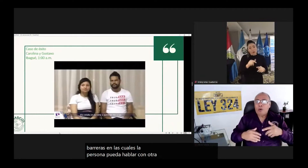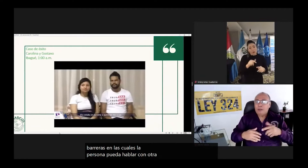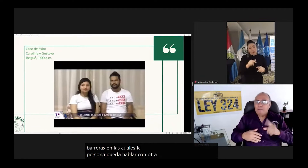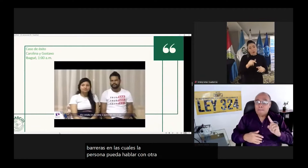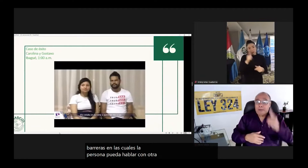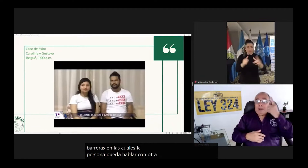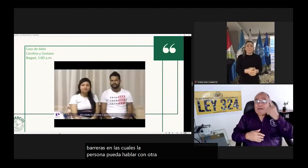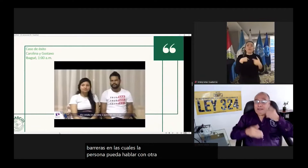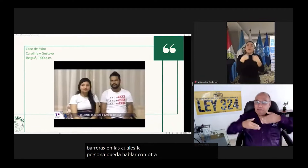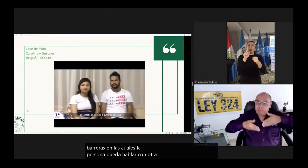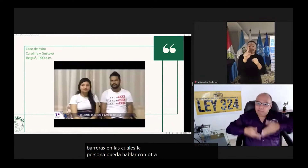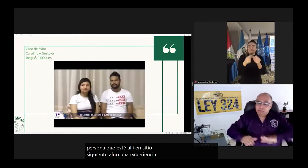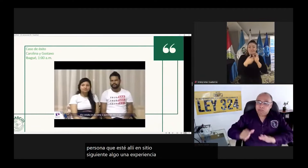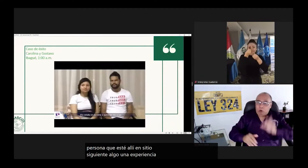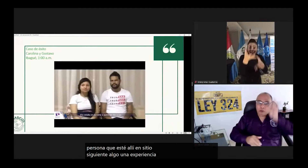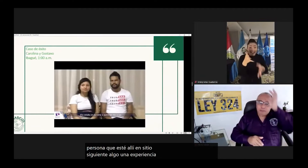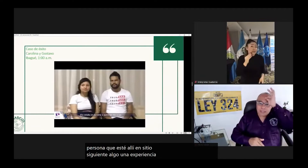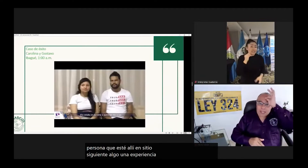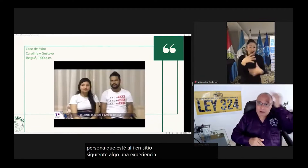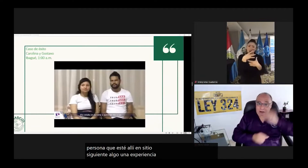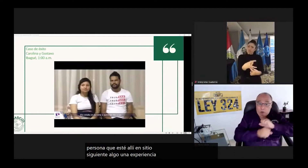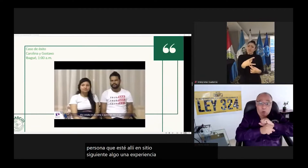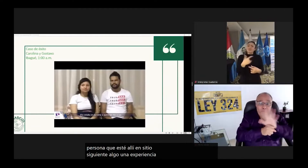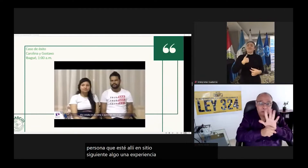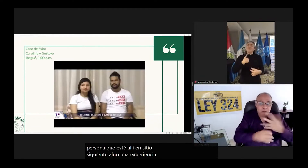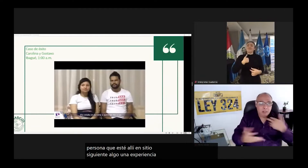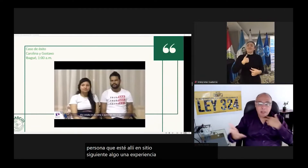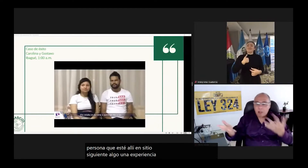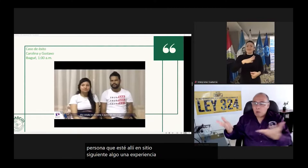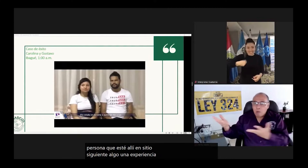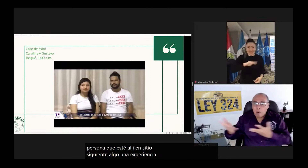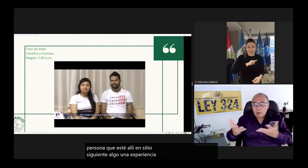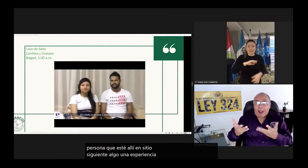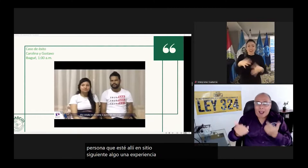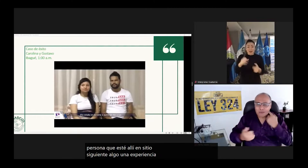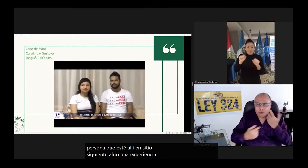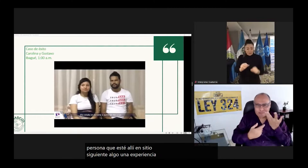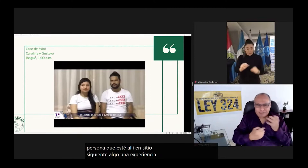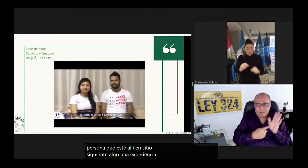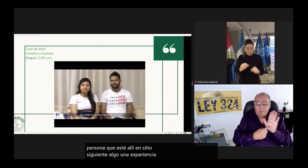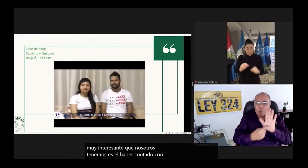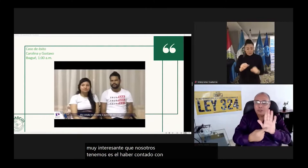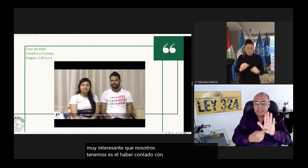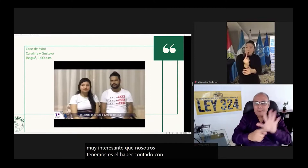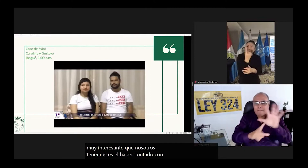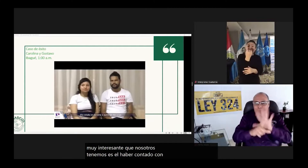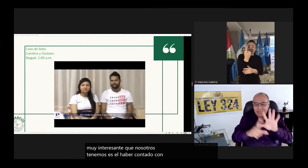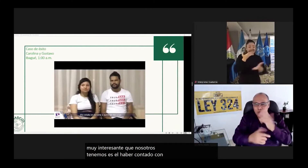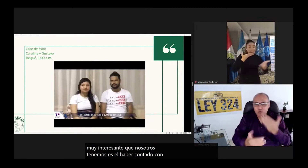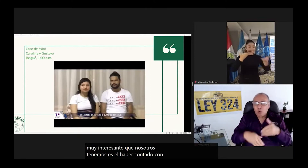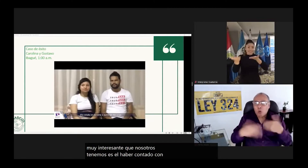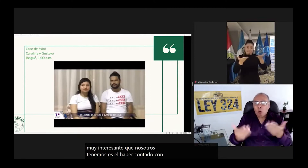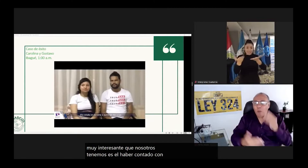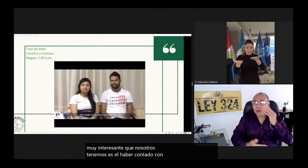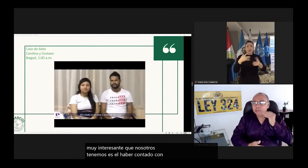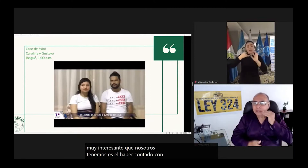experiencia muy interesante que nosotros tenemos es el haber contado con el primer servicio de video interpretación